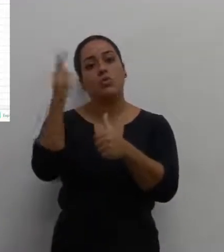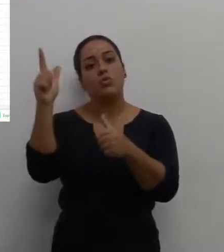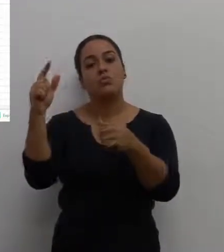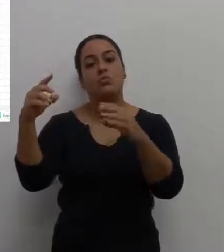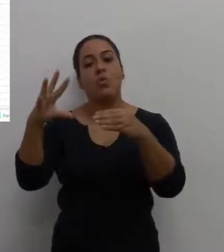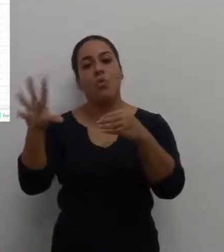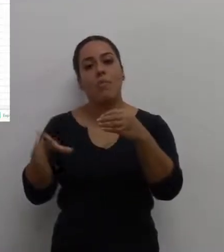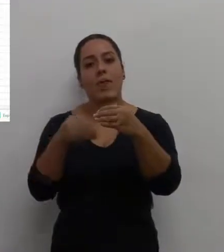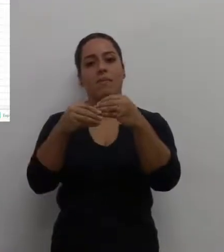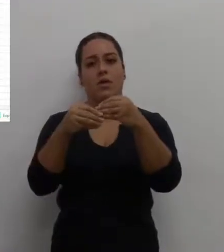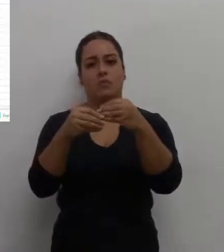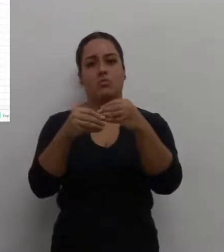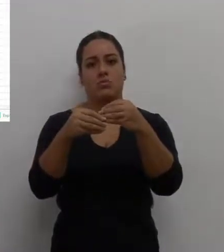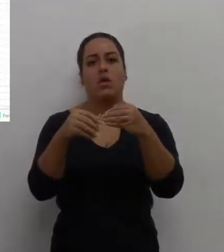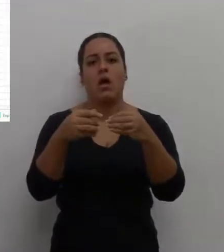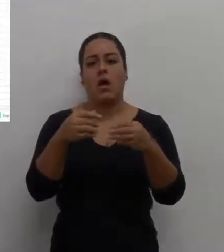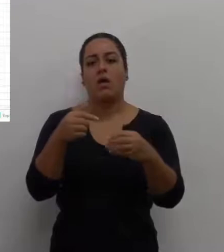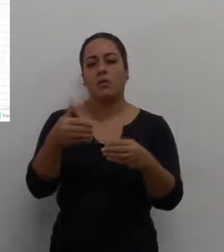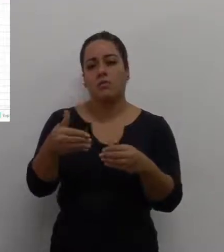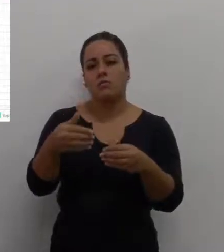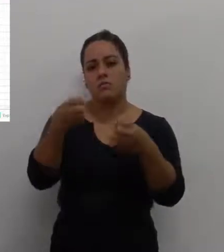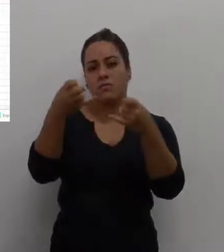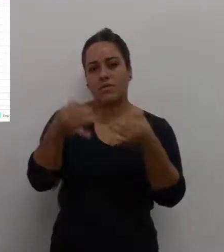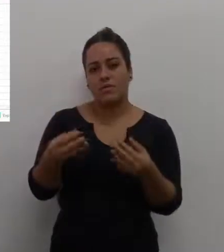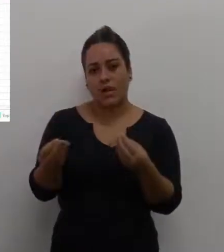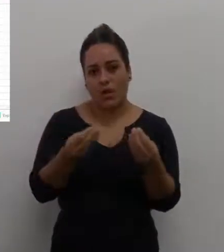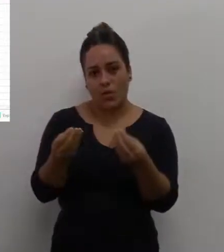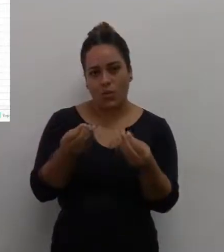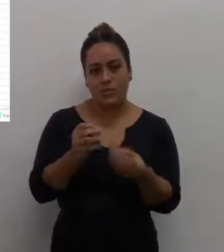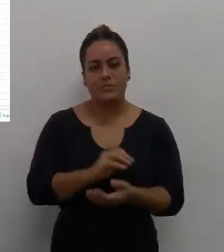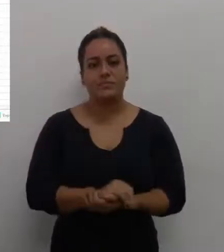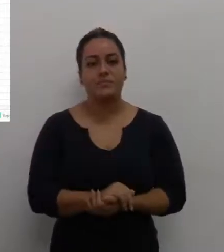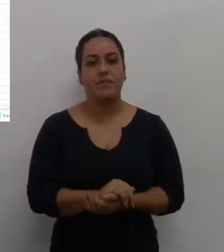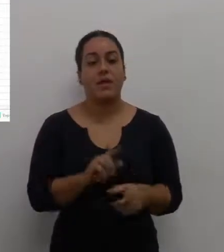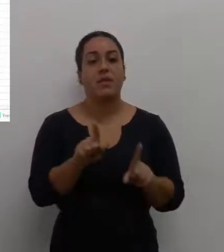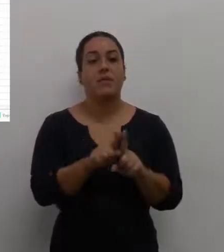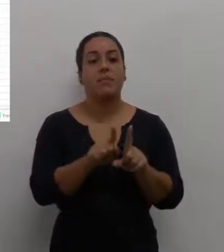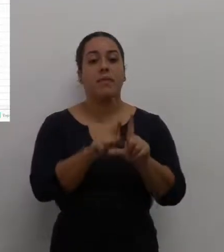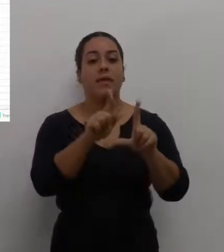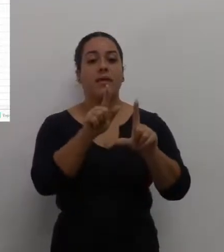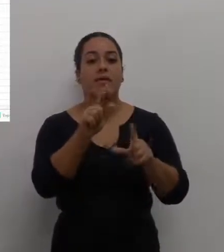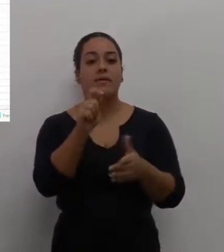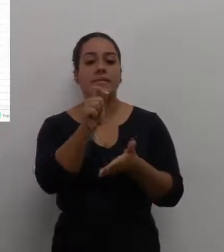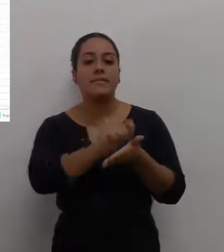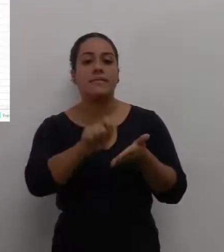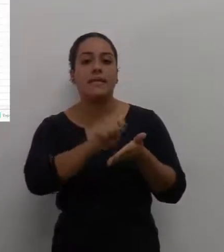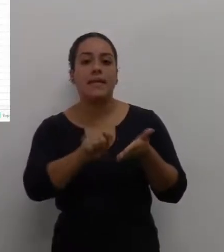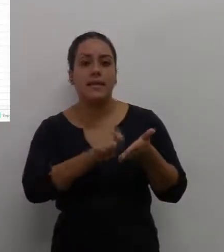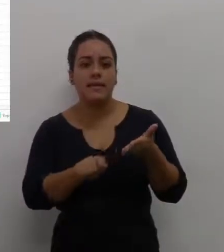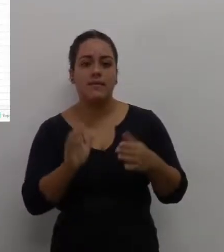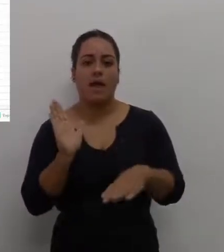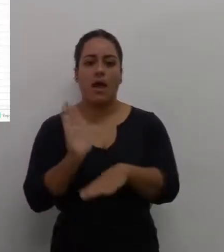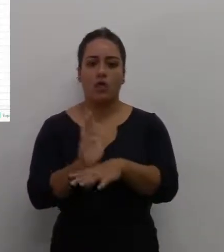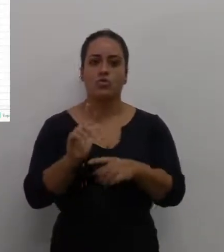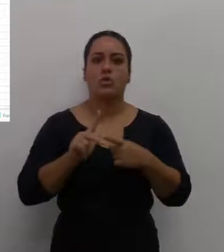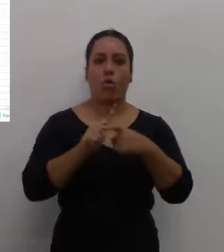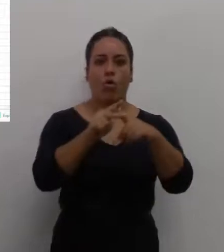pelos complementos, que nós vamos falar daqui a pouquinho um pouquinho mais sobre isso. Ortografia, ele vai te sugerir alguma correção,